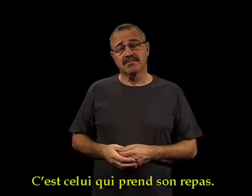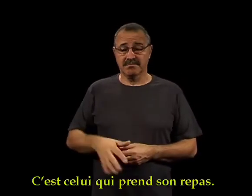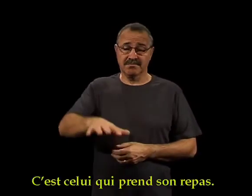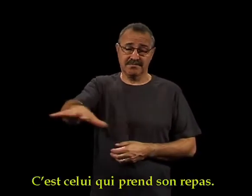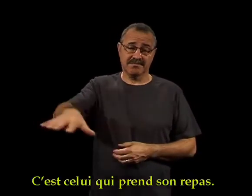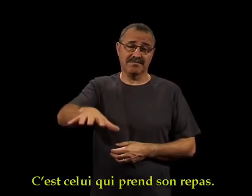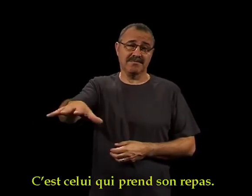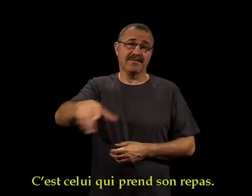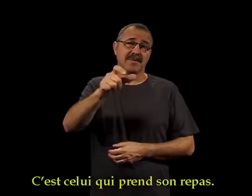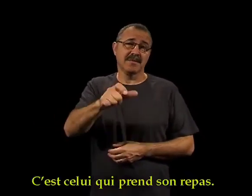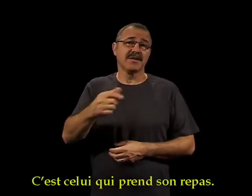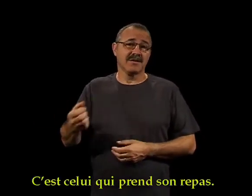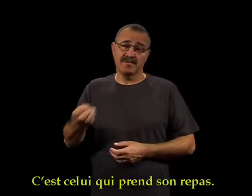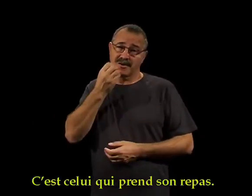C'est celui qui prend son repas.